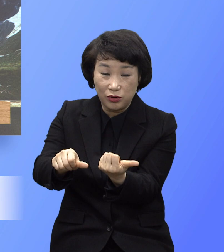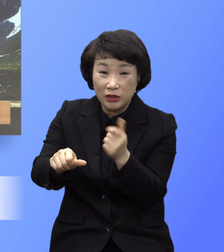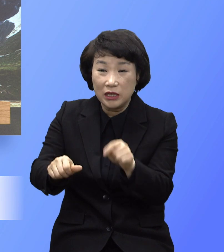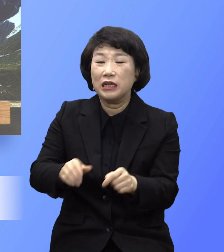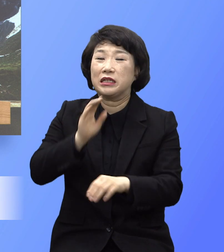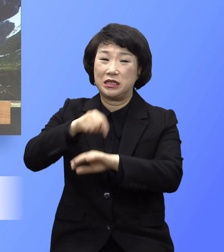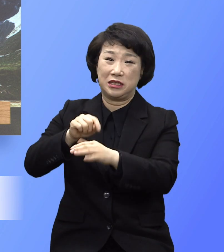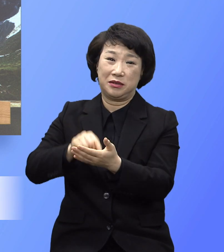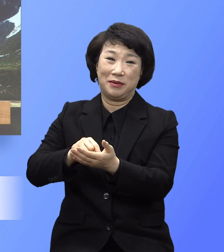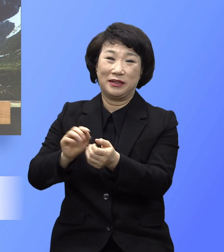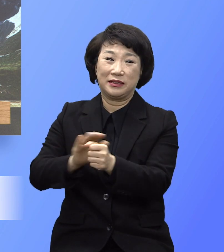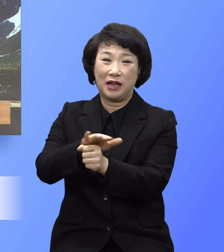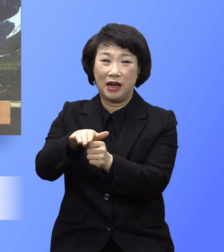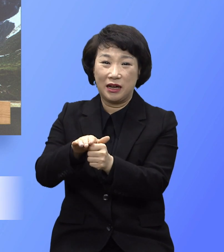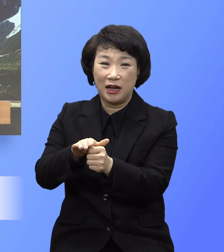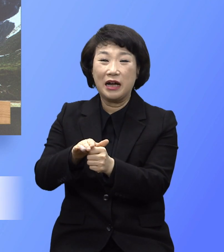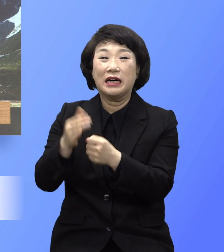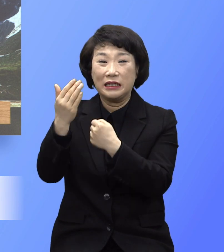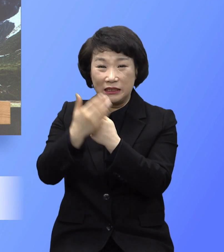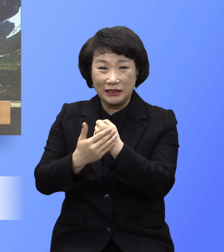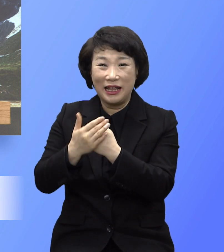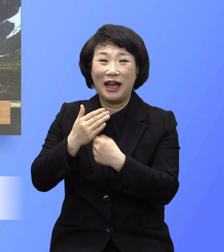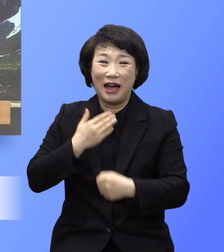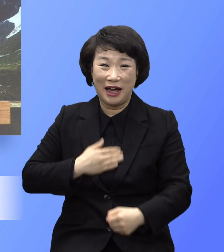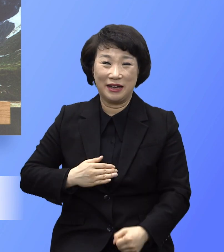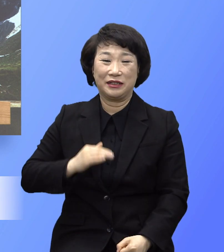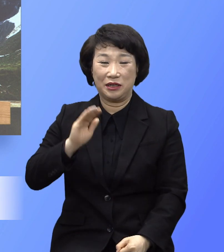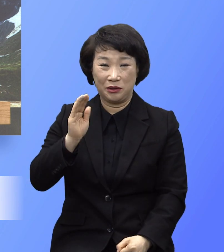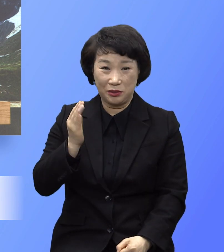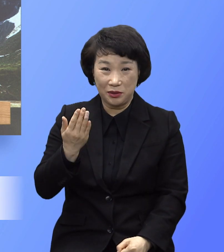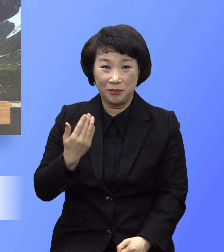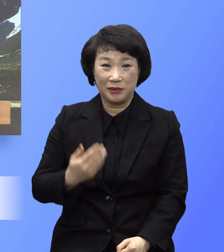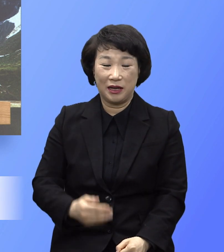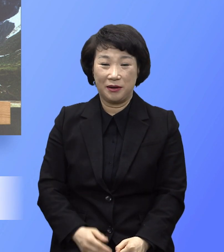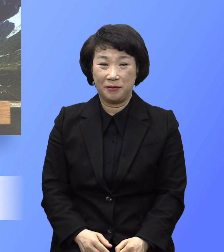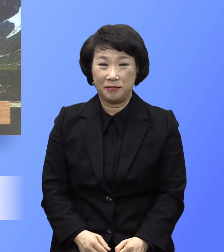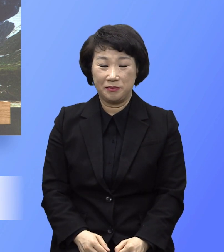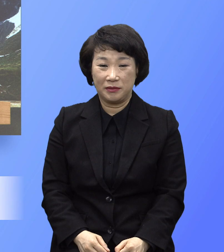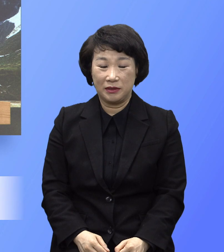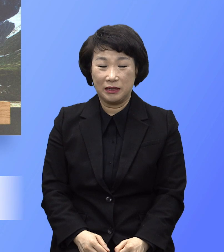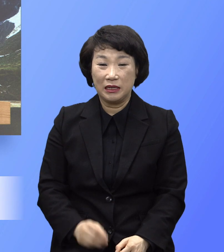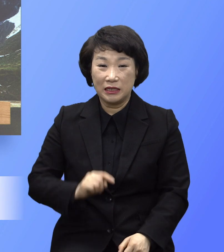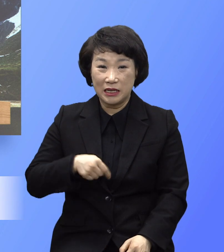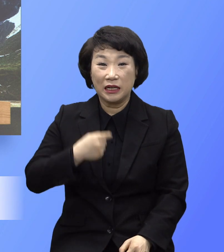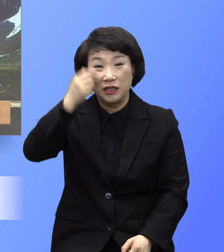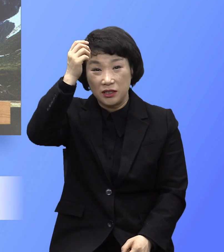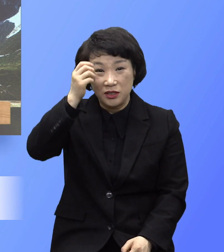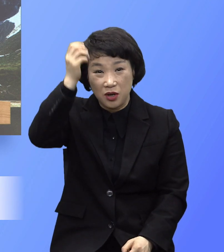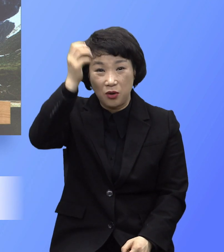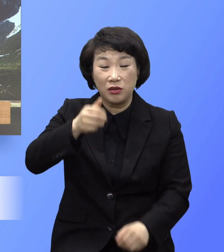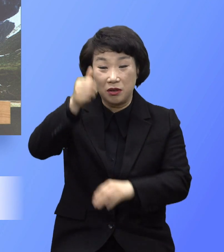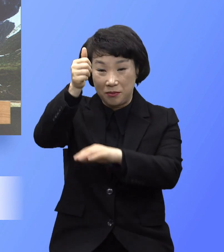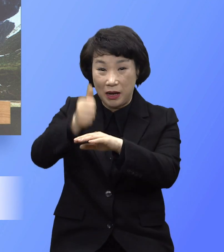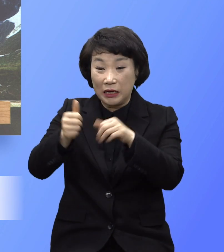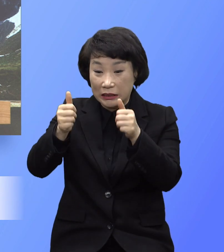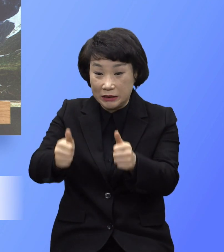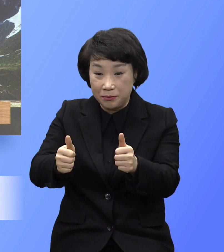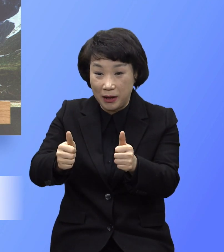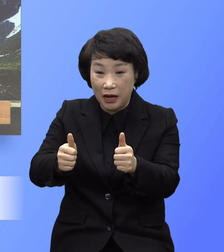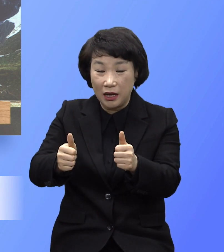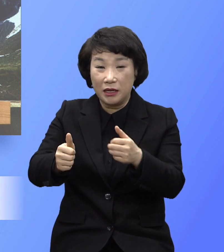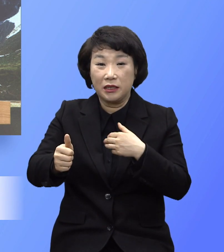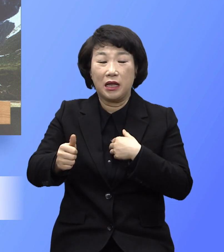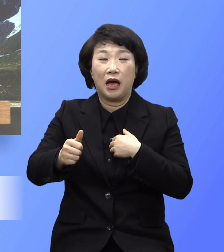그 진실한 사랑과 은혜를 알게 되는 것이며 자기 영혼을 최후의